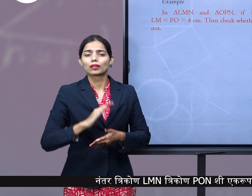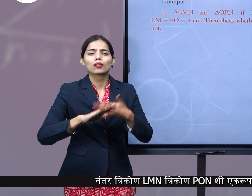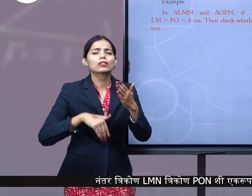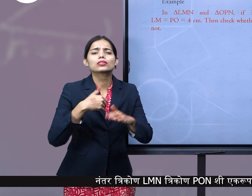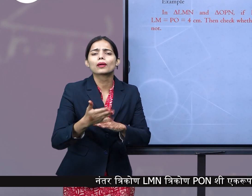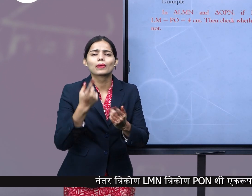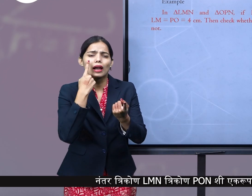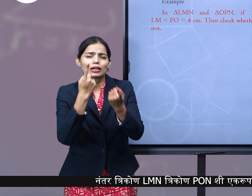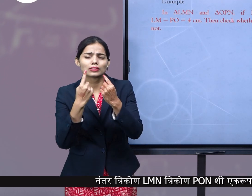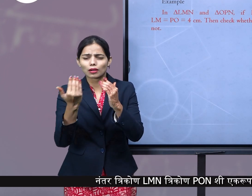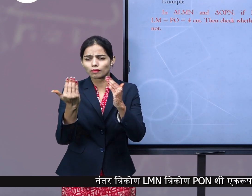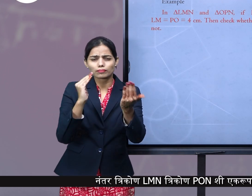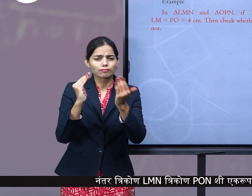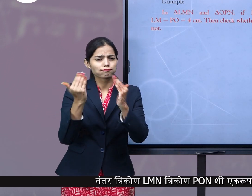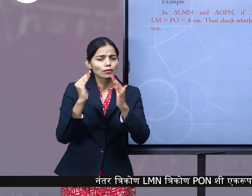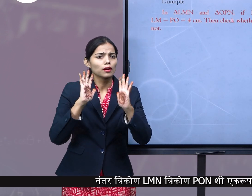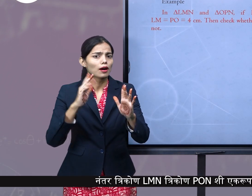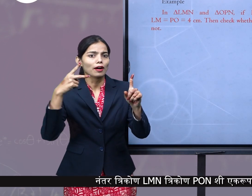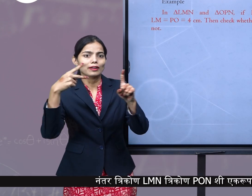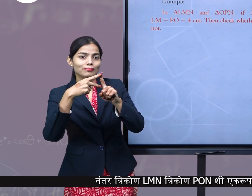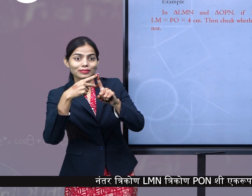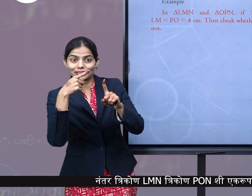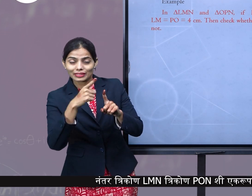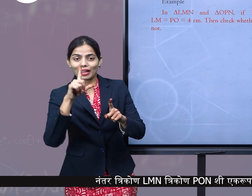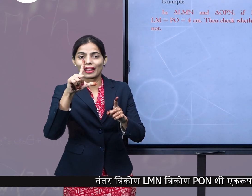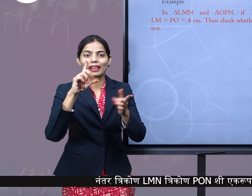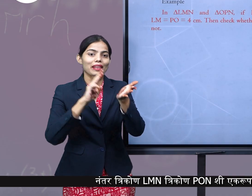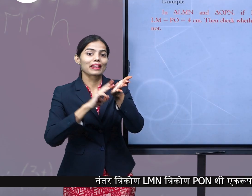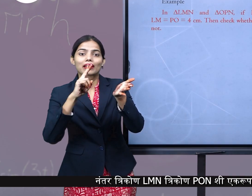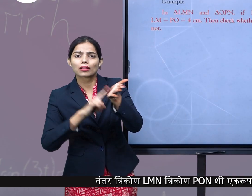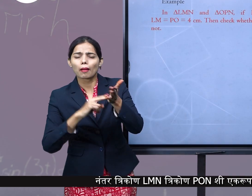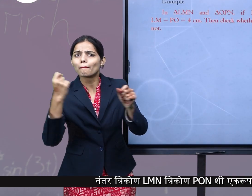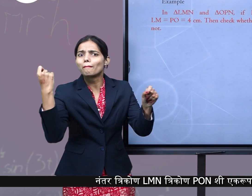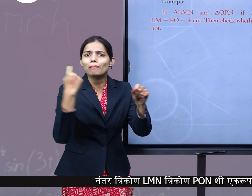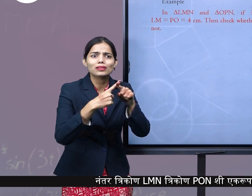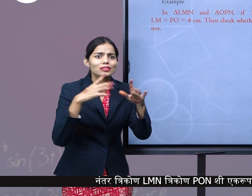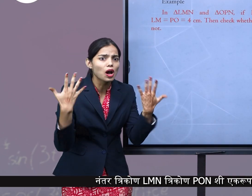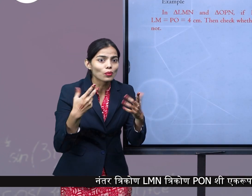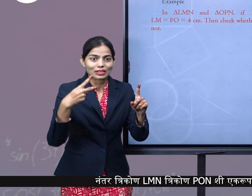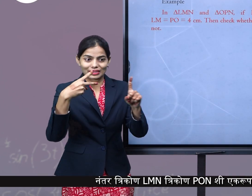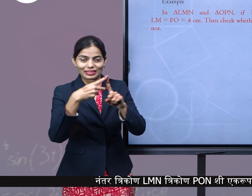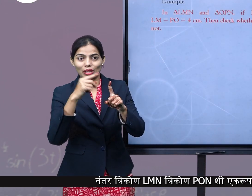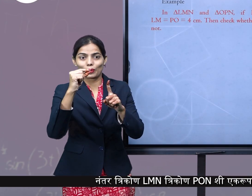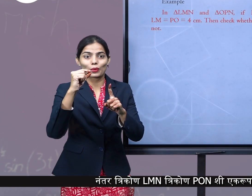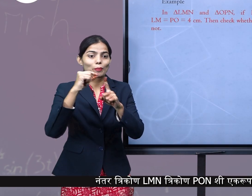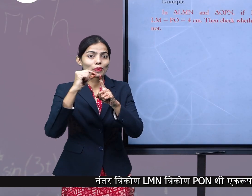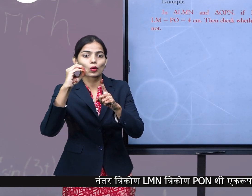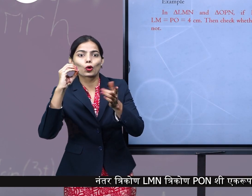नंतर त्रिकोण LMN त्रिकोण PON शी एकरूप आहे की नाही हे तपासा.